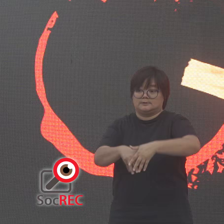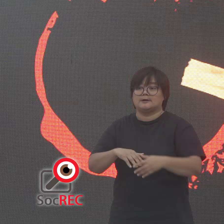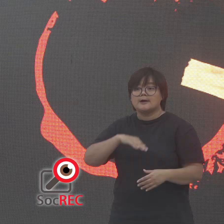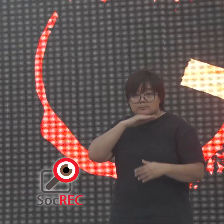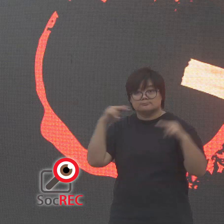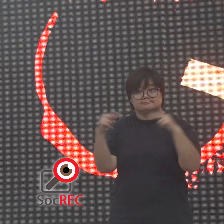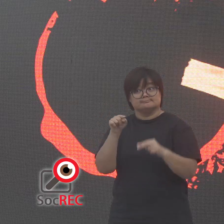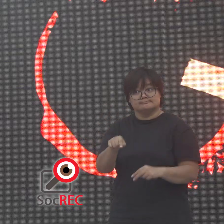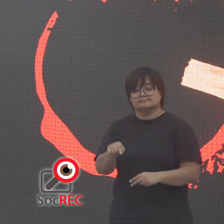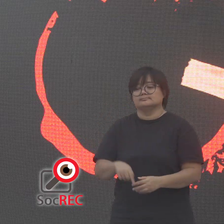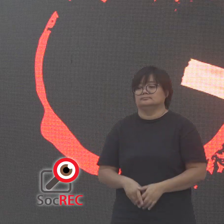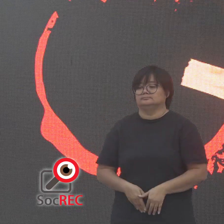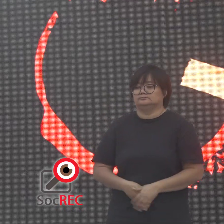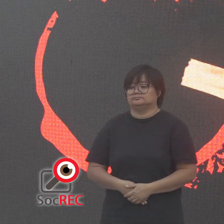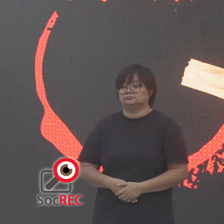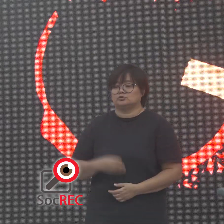港，多謝你。